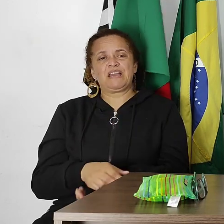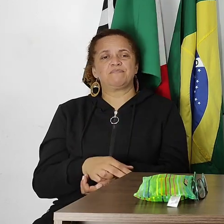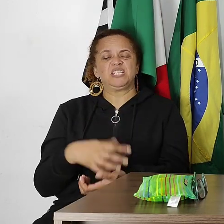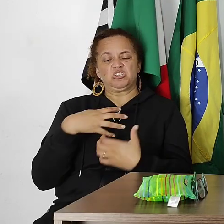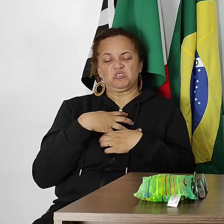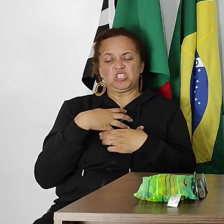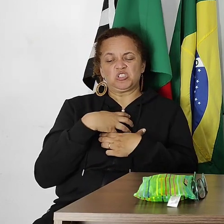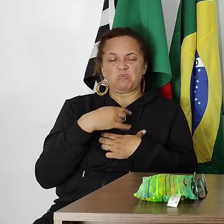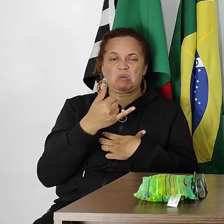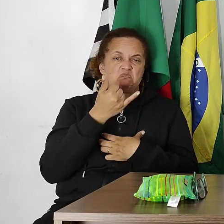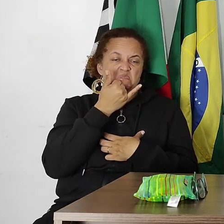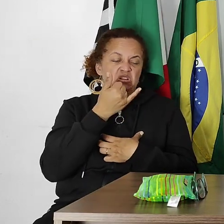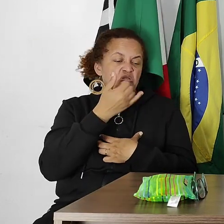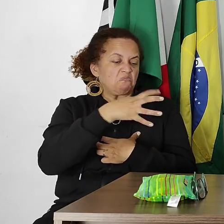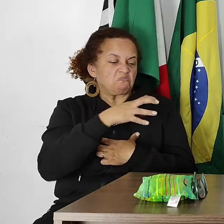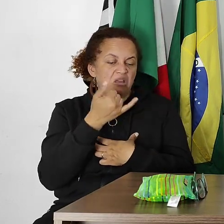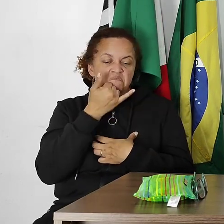nas